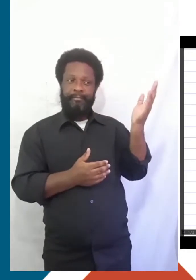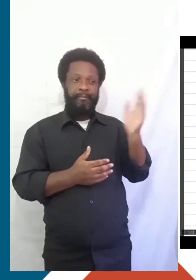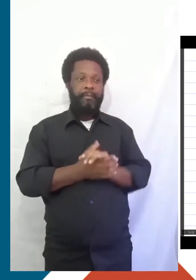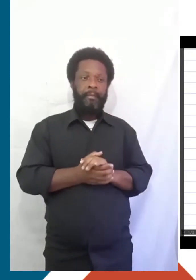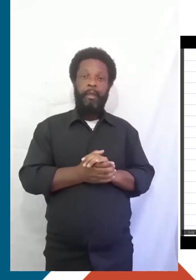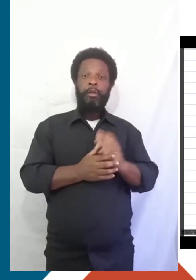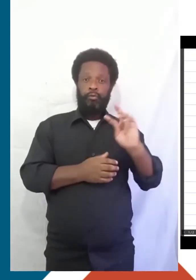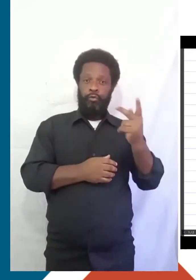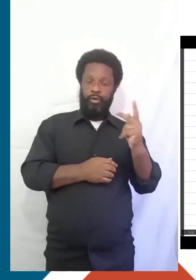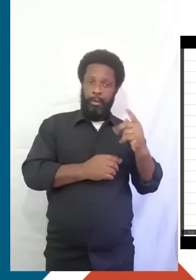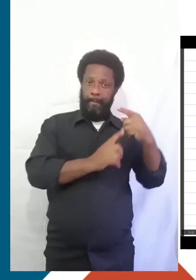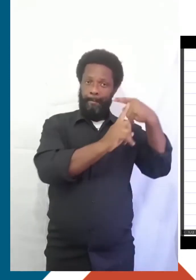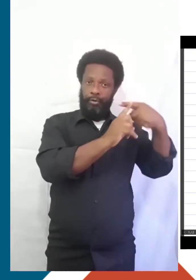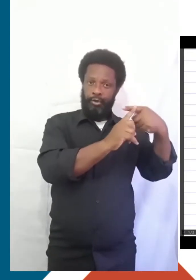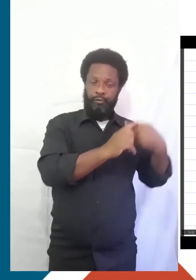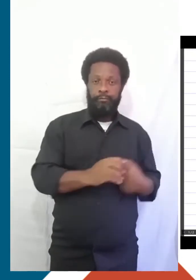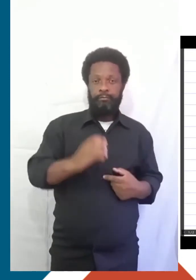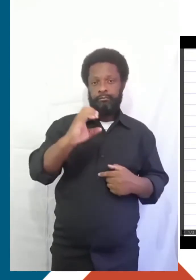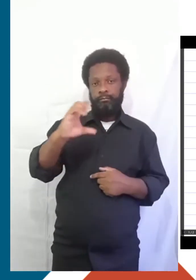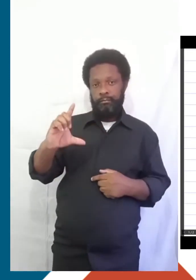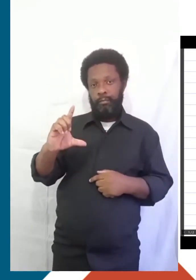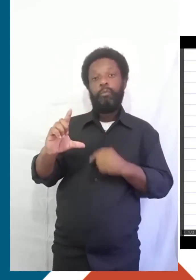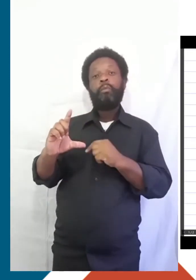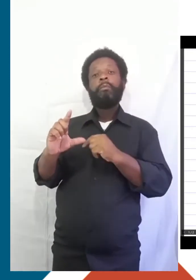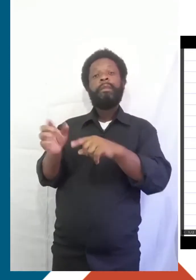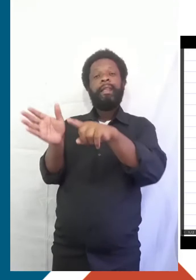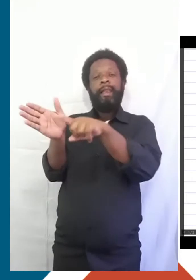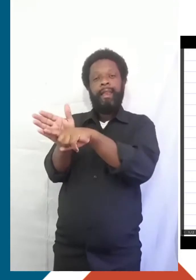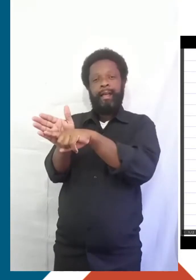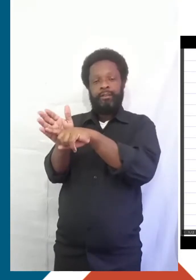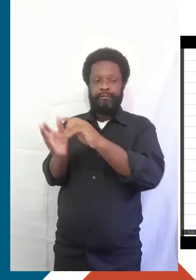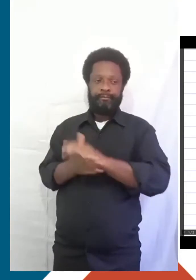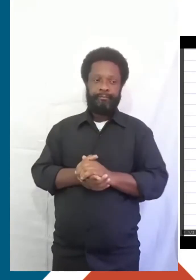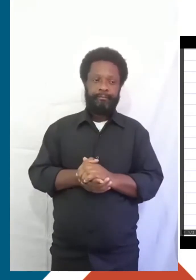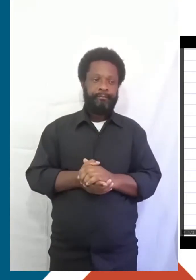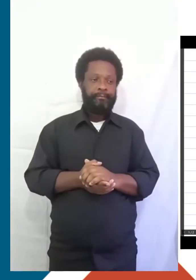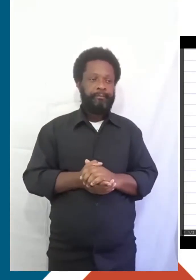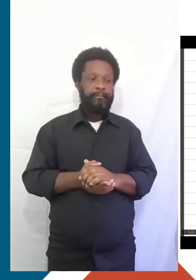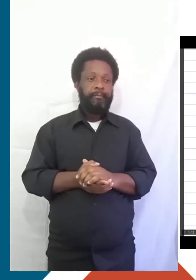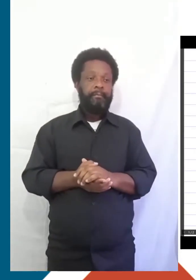aqui. Hidrogênio com um polo positivo e o cloro com um polo negativo.